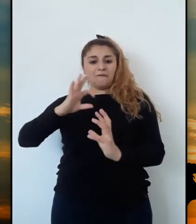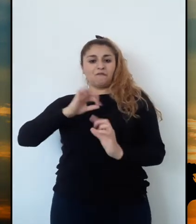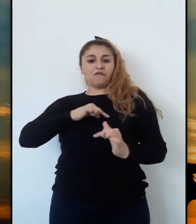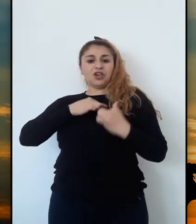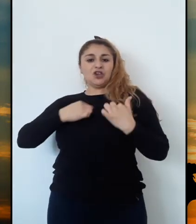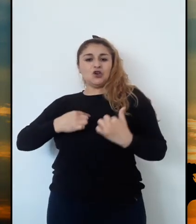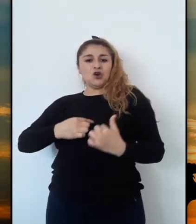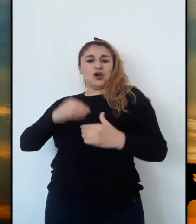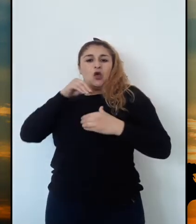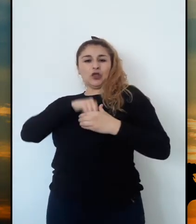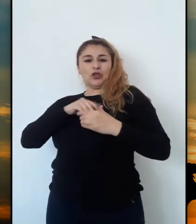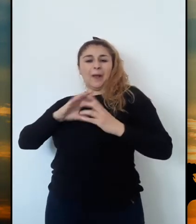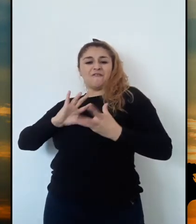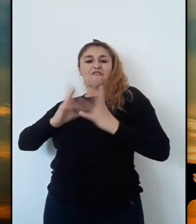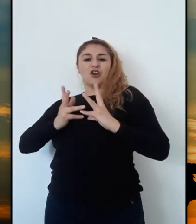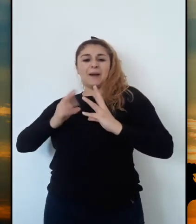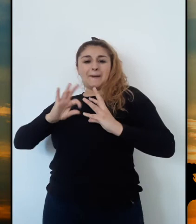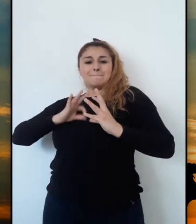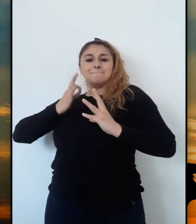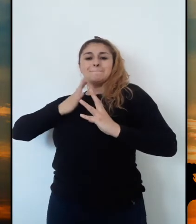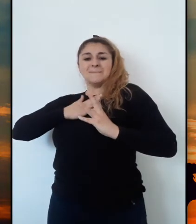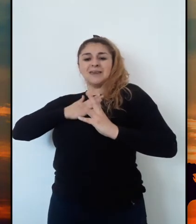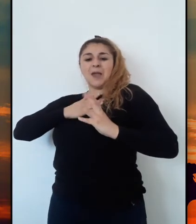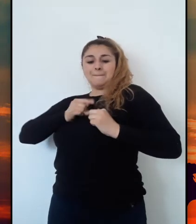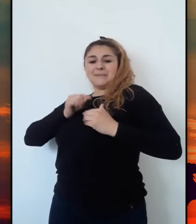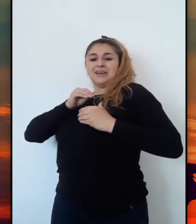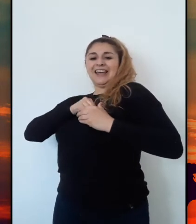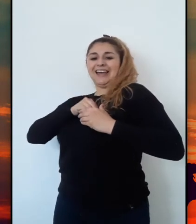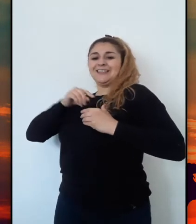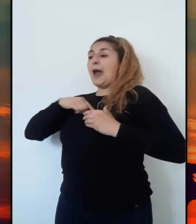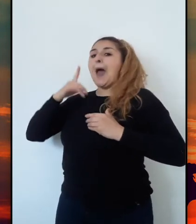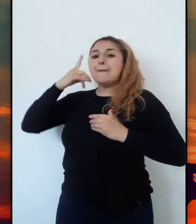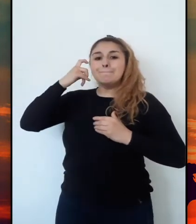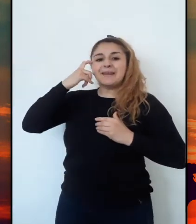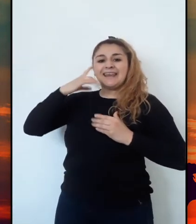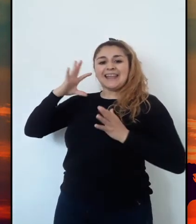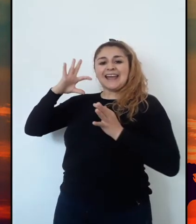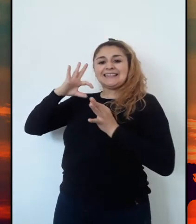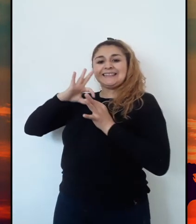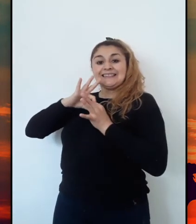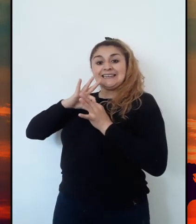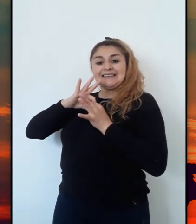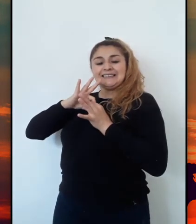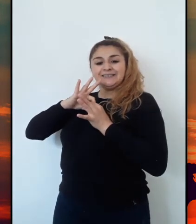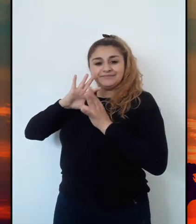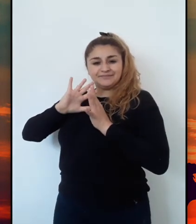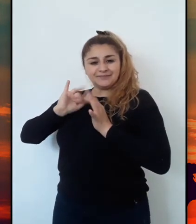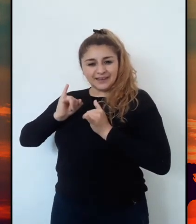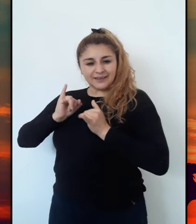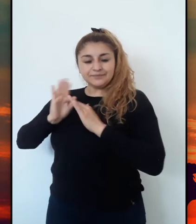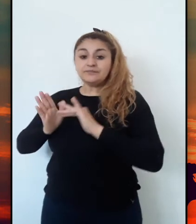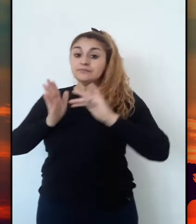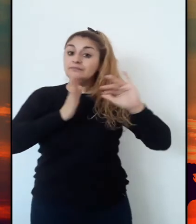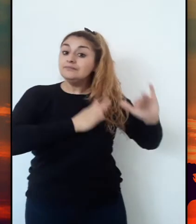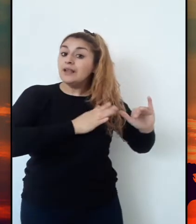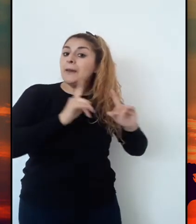aproximaba, Jésus prie. Jesús oró. Mon Père, mi Padre, s'il est possible que cette coupe s'éloigne de